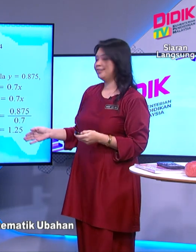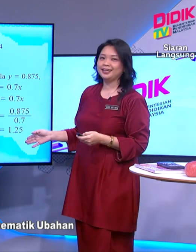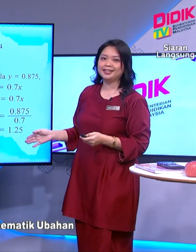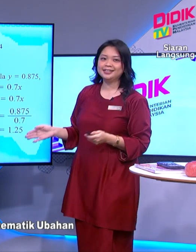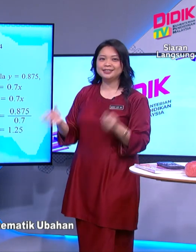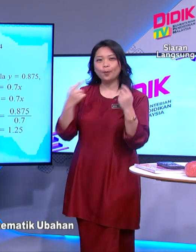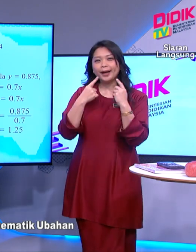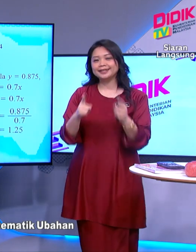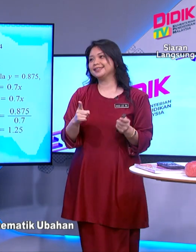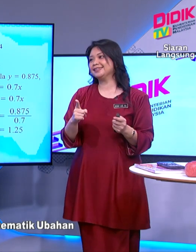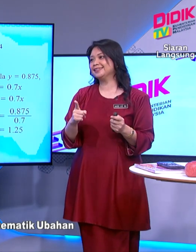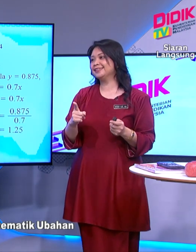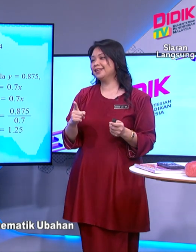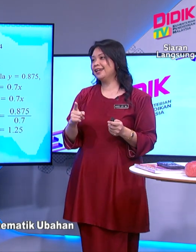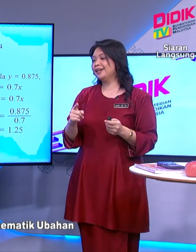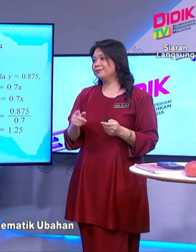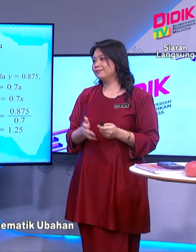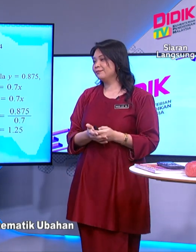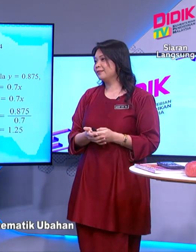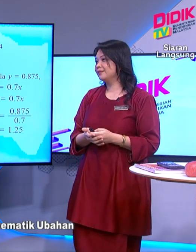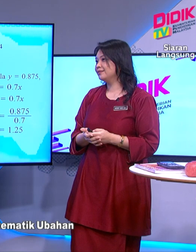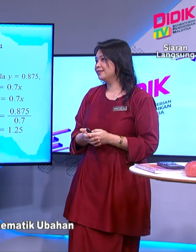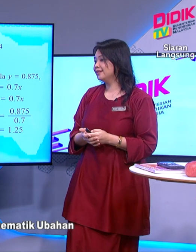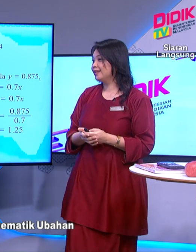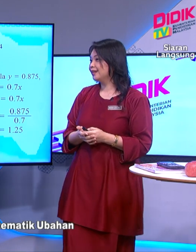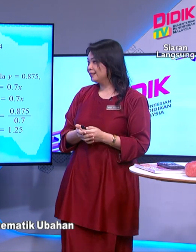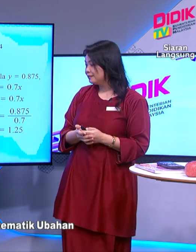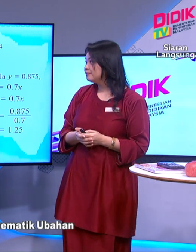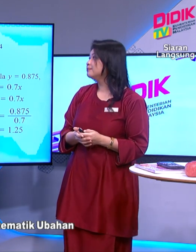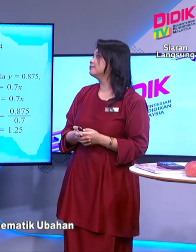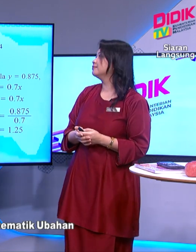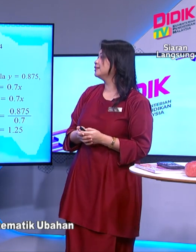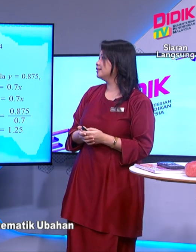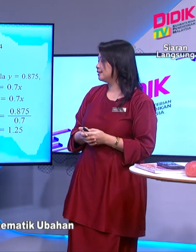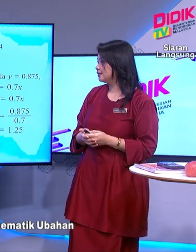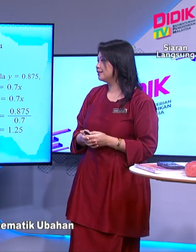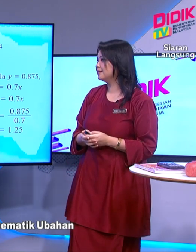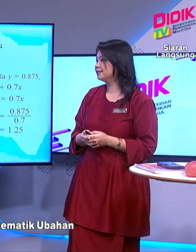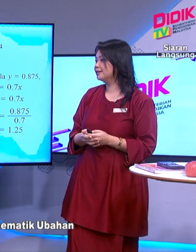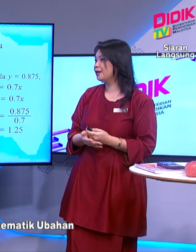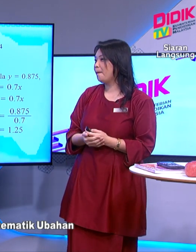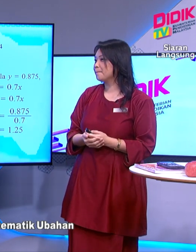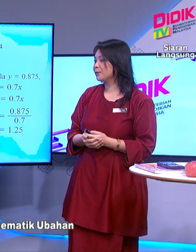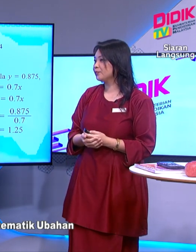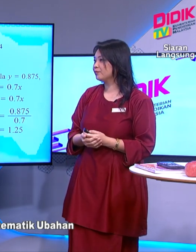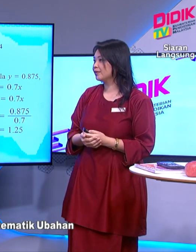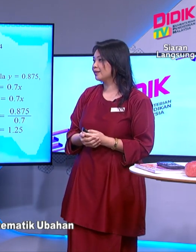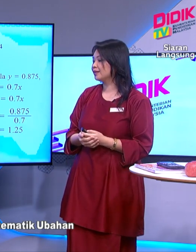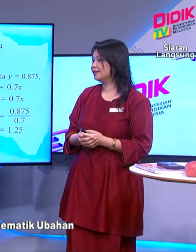Hai dicobain J1 populer Han 25 sebenarnya senang je kan klik itu